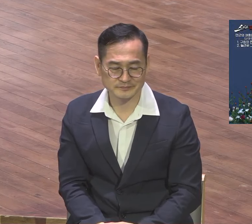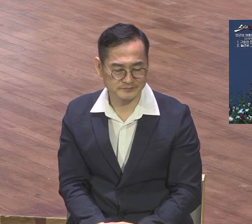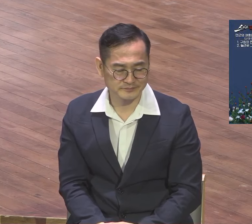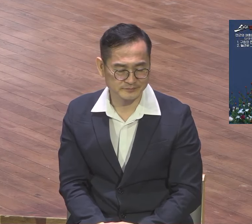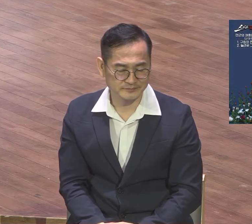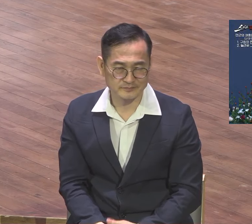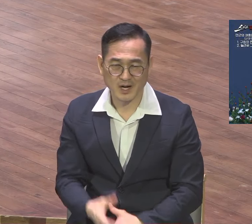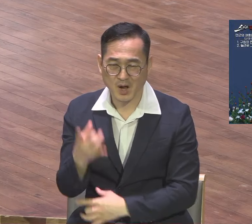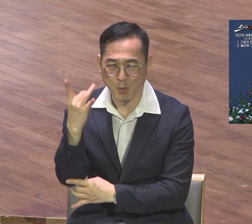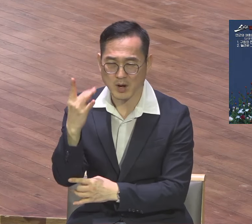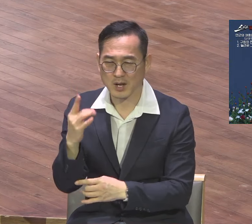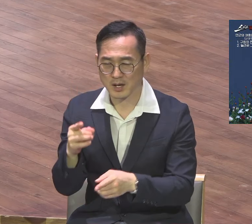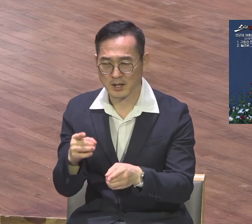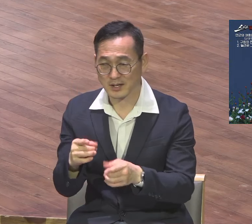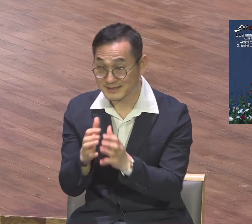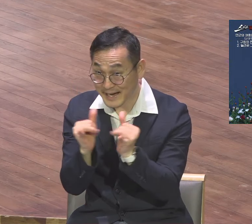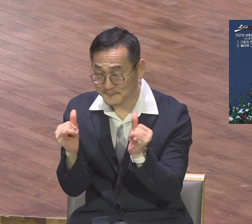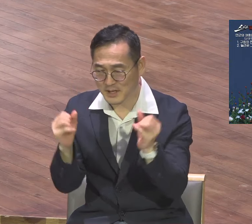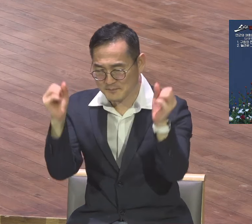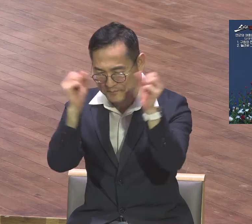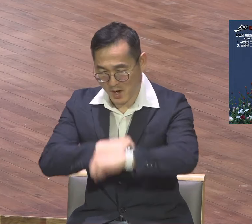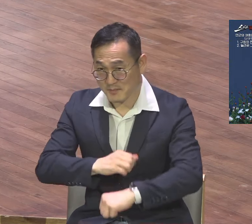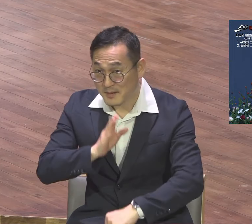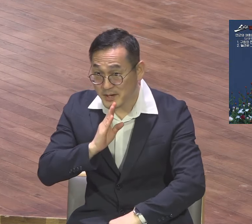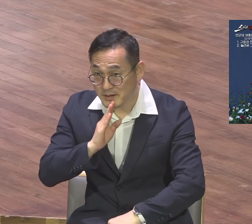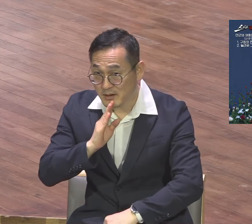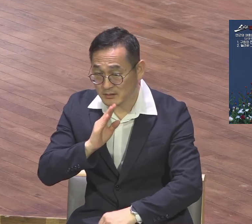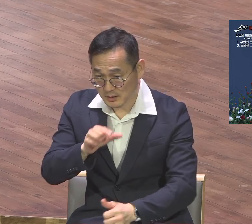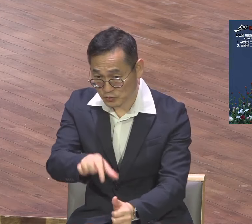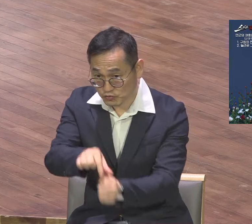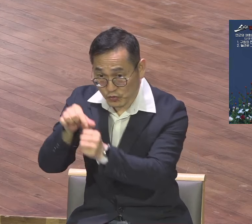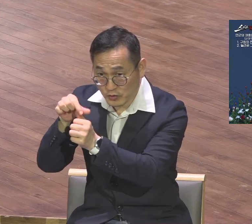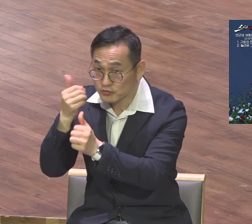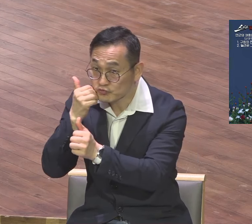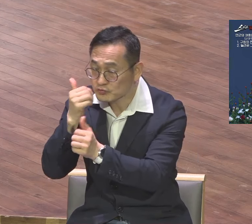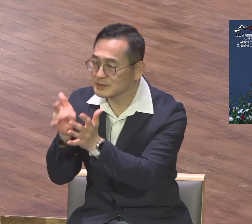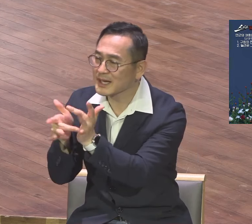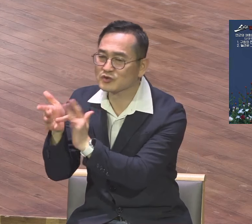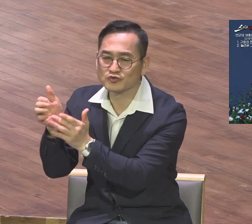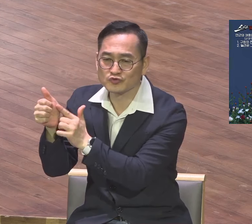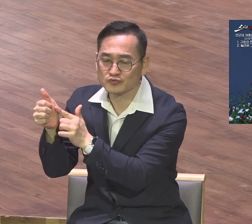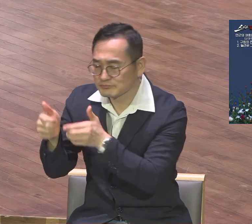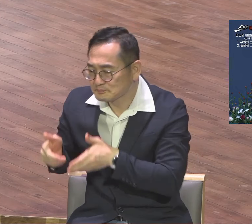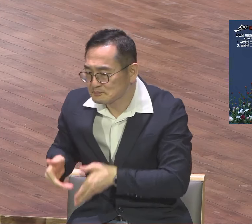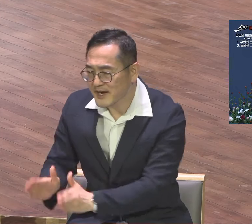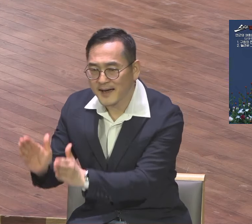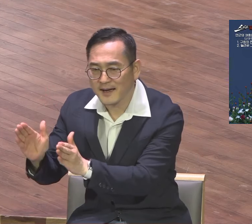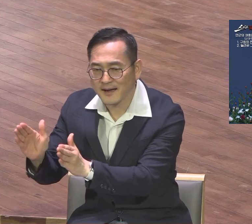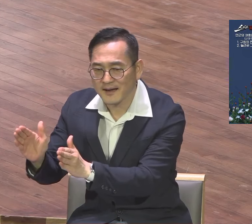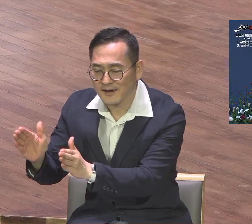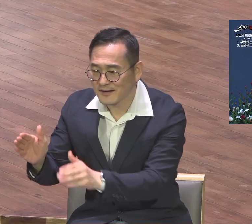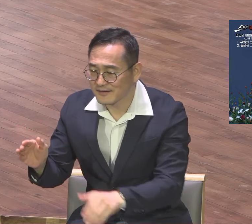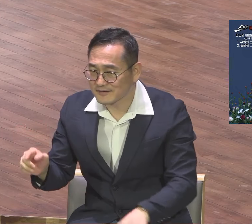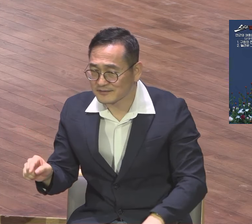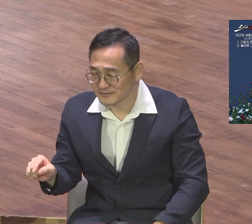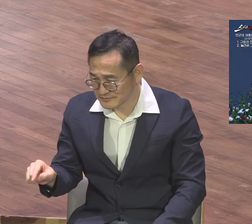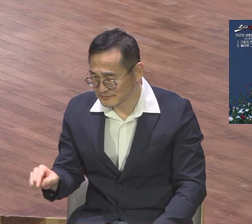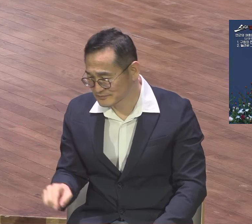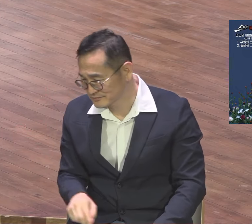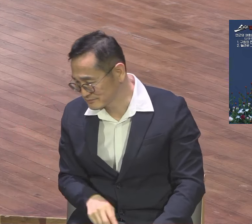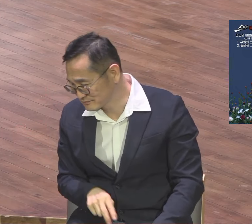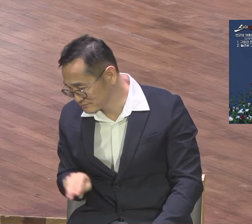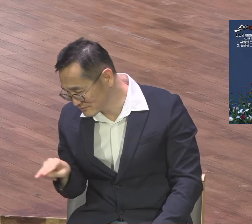멸망길로 갈 수밖에 없는 인간을 구원할 메시아 탄생, 여기에 대한 구체적인 이 예언의